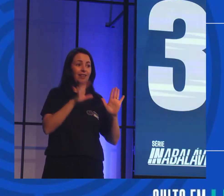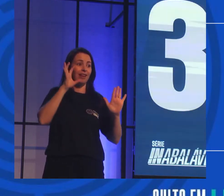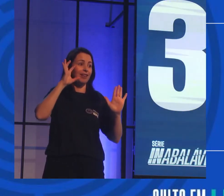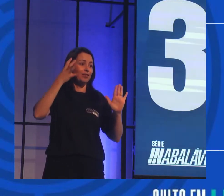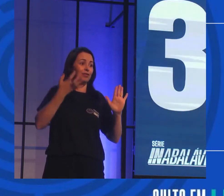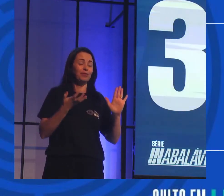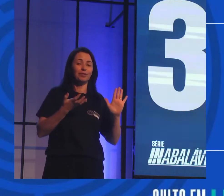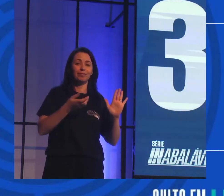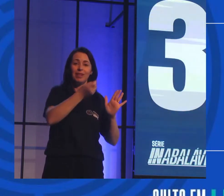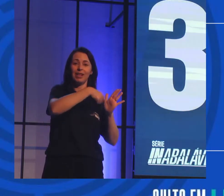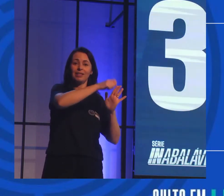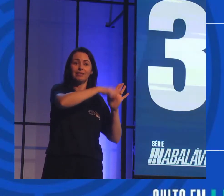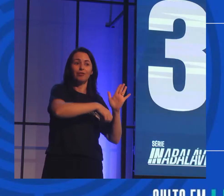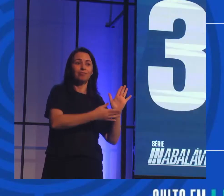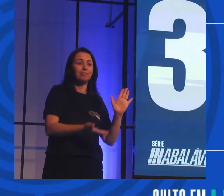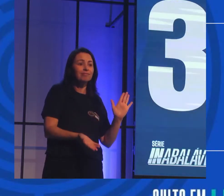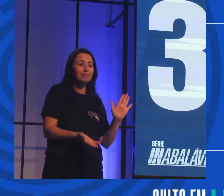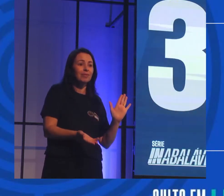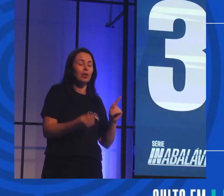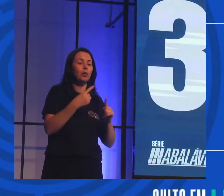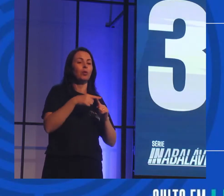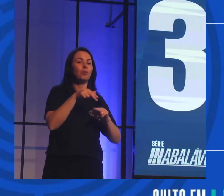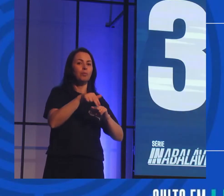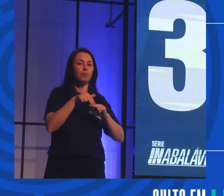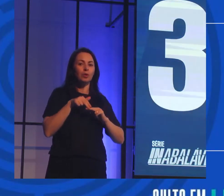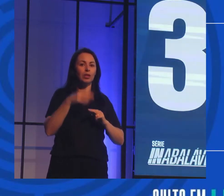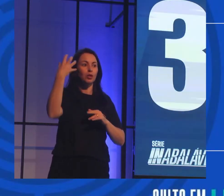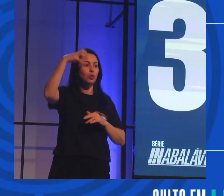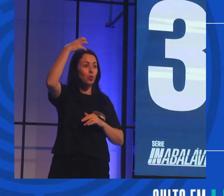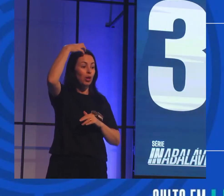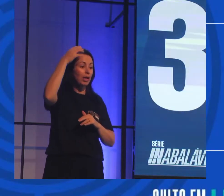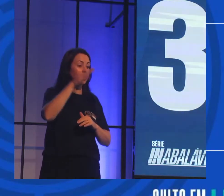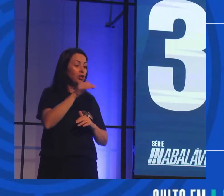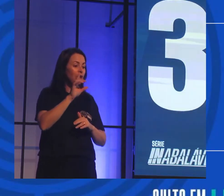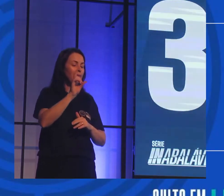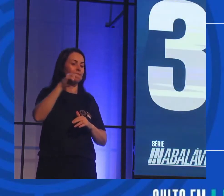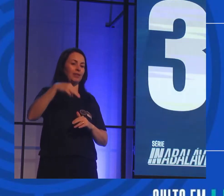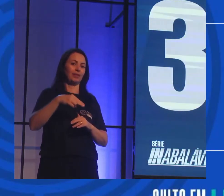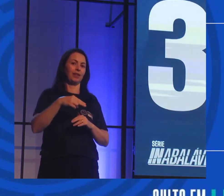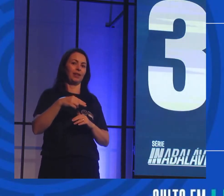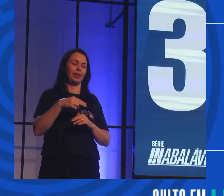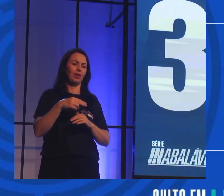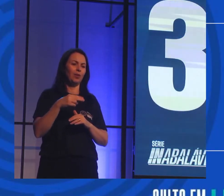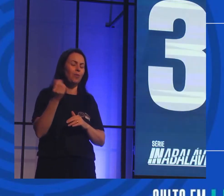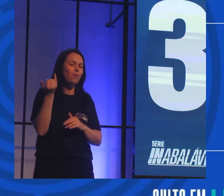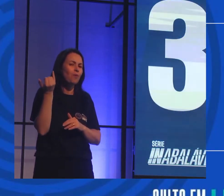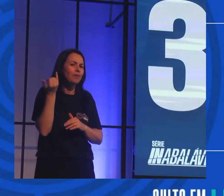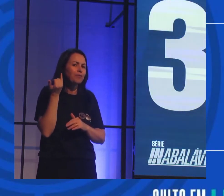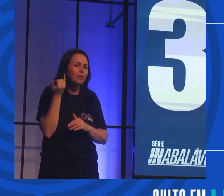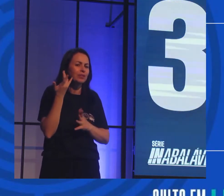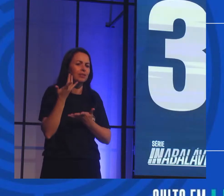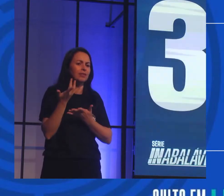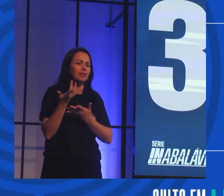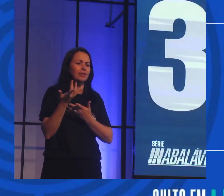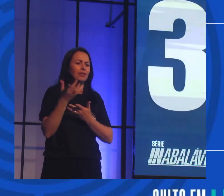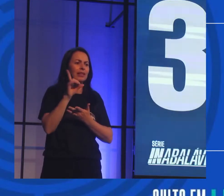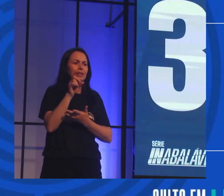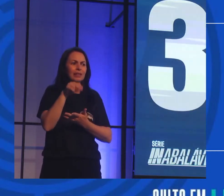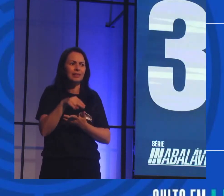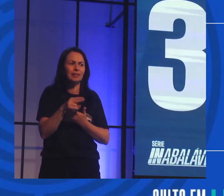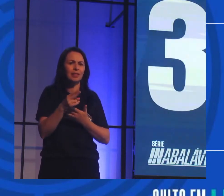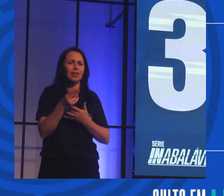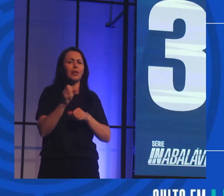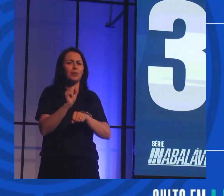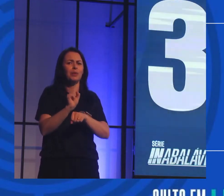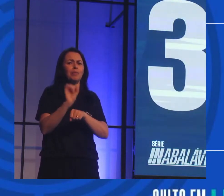decreto. E aí então ele chama Daniel, antes de jogar na cova dos leões, ele sussurra para Daniel: Daniel, eu espero